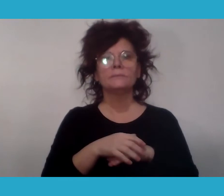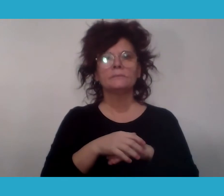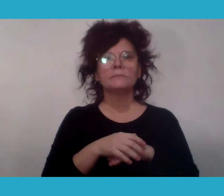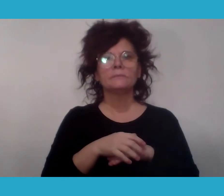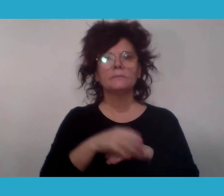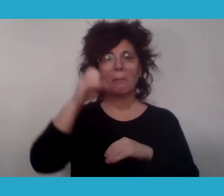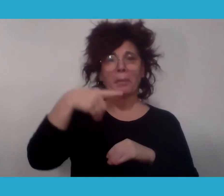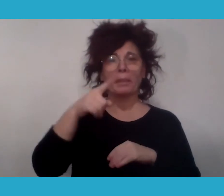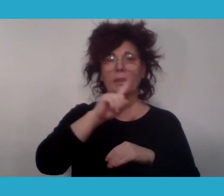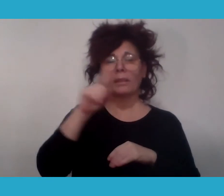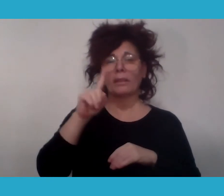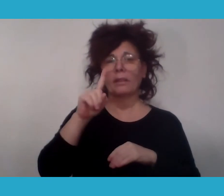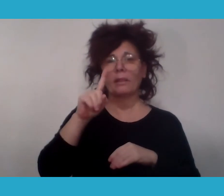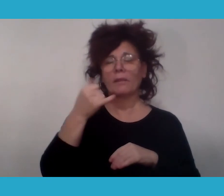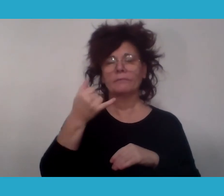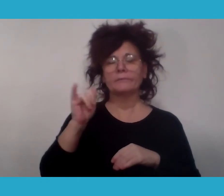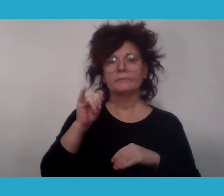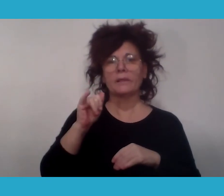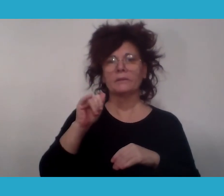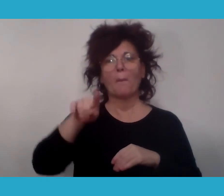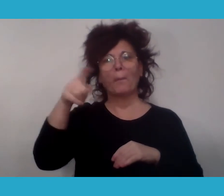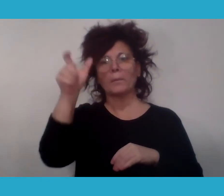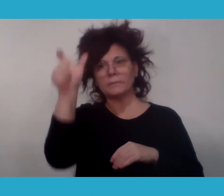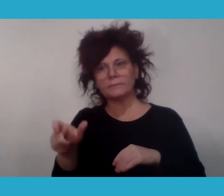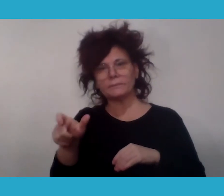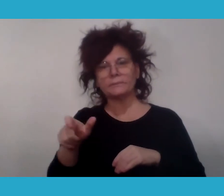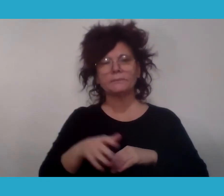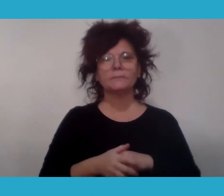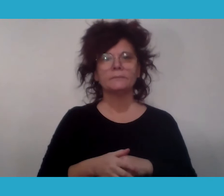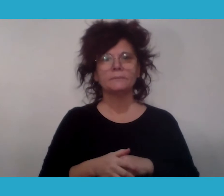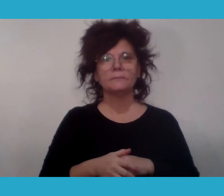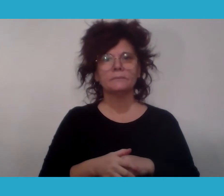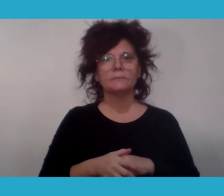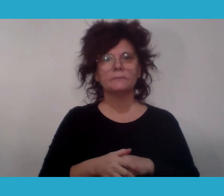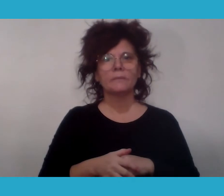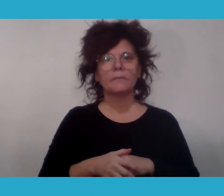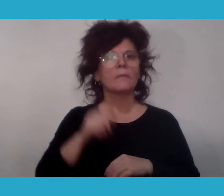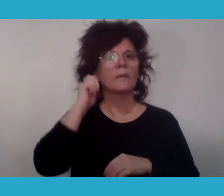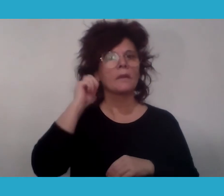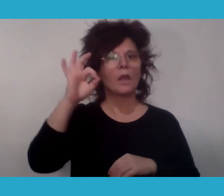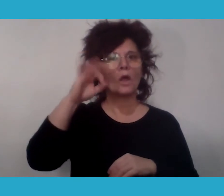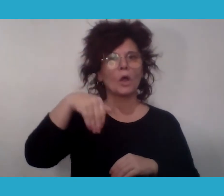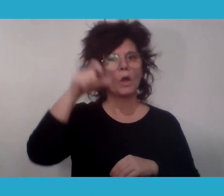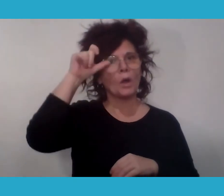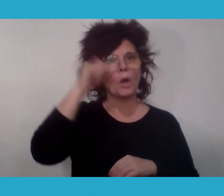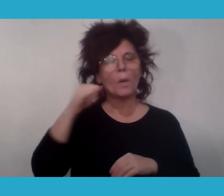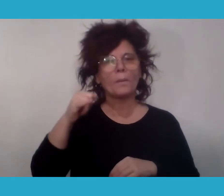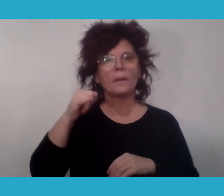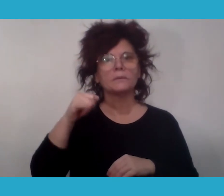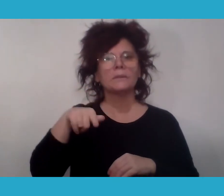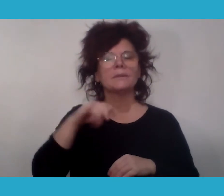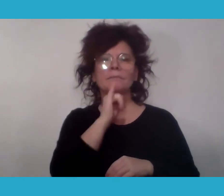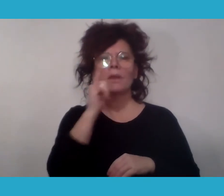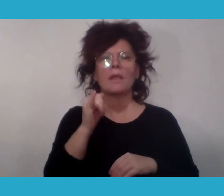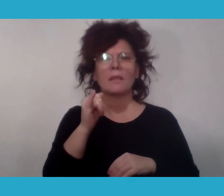quien no se encuentra en la sala, por lo que se pasa a dar la palabra a la siguiente oradora. Se continúa con la señora Gómez Gabriela Alejandra, quien